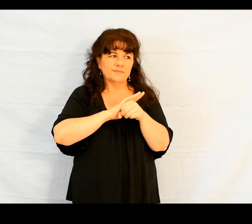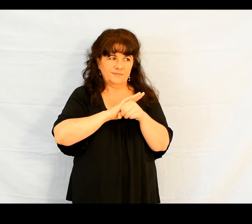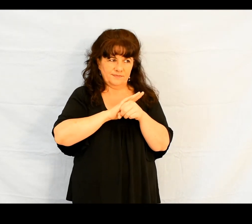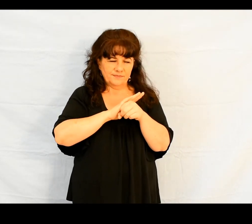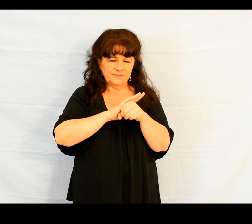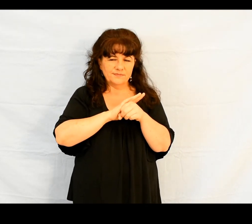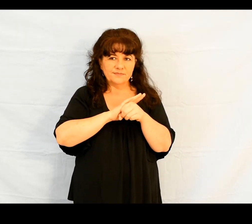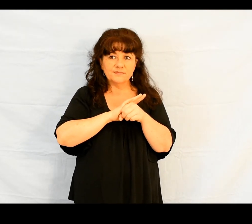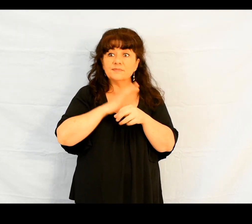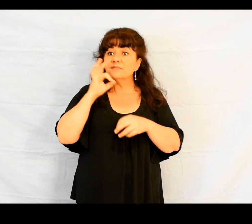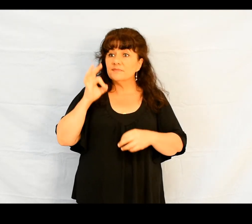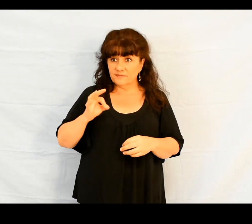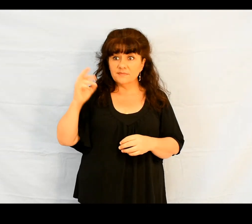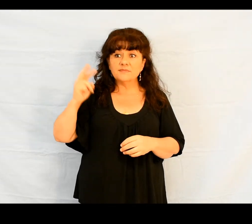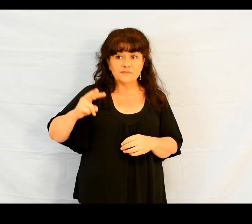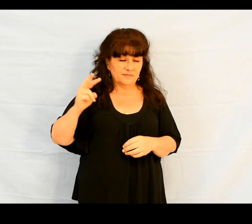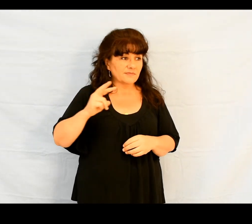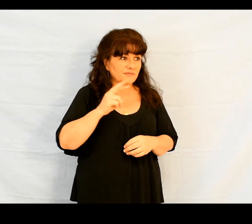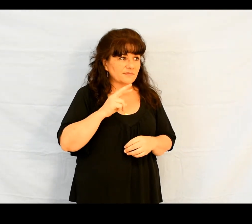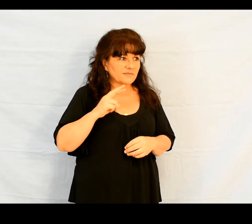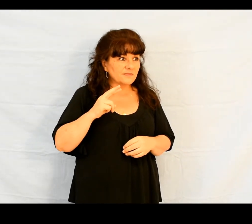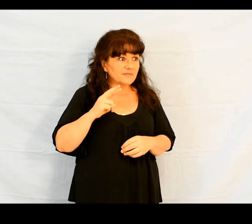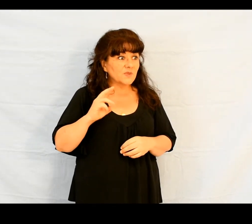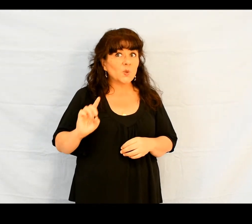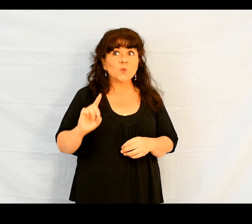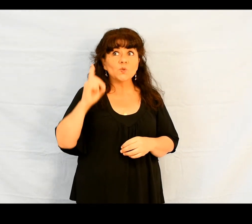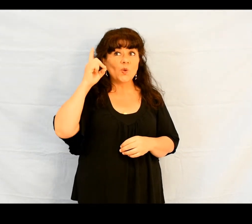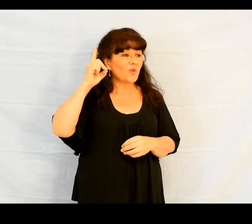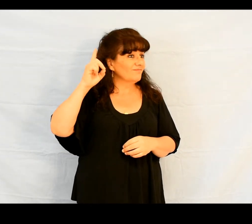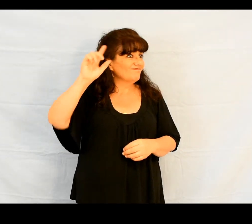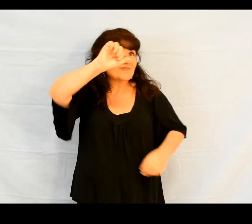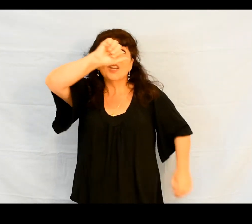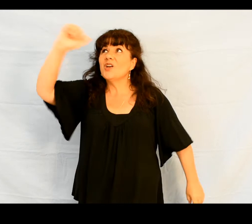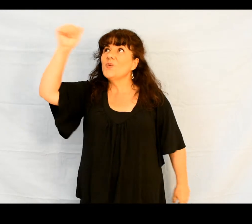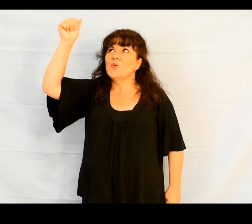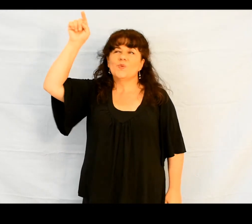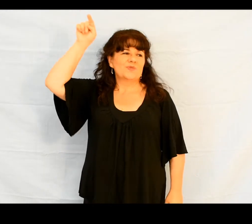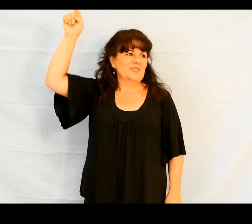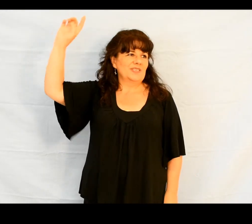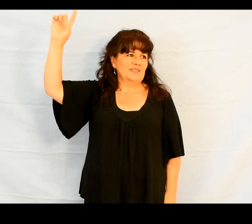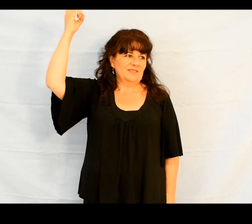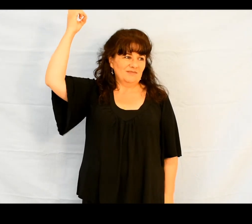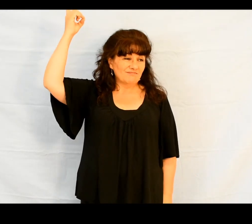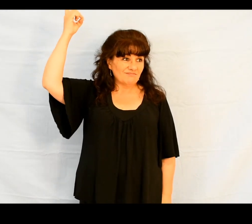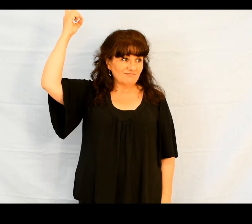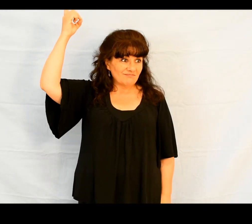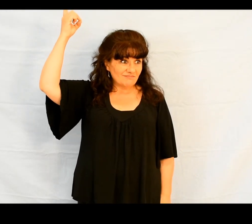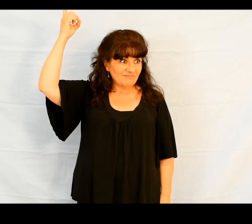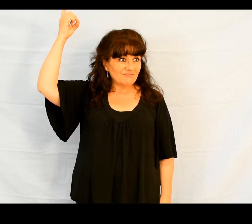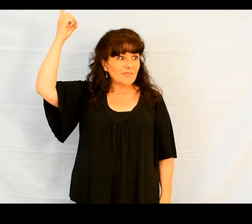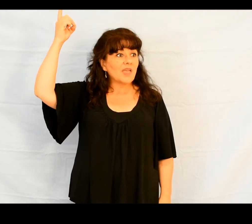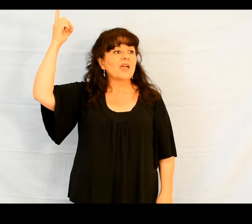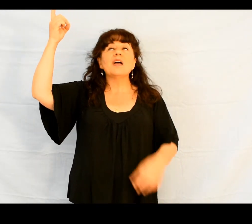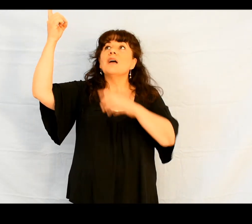En effet, il n'y a qu'un seul Dieu. Il n'y a aussi qu'un seul médiateur entre Dieu et les